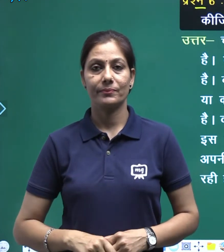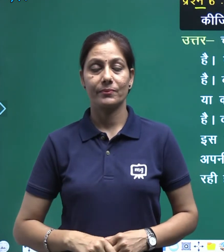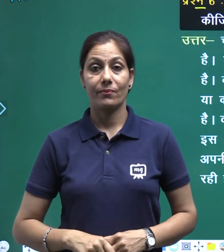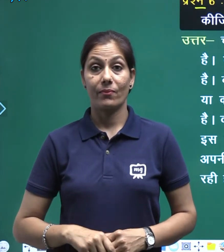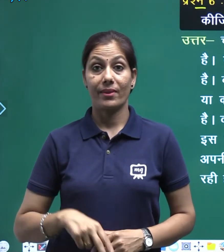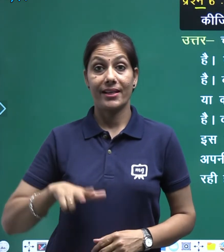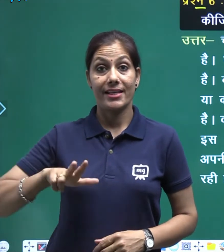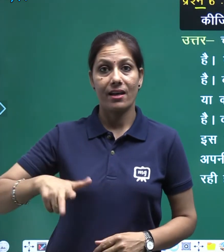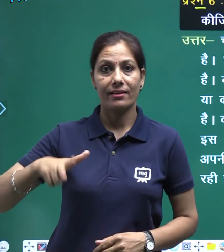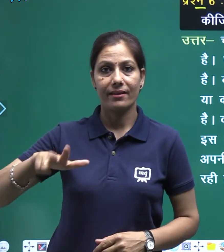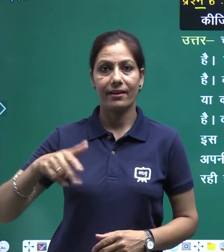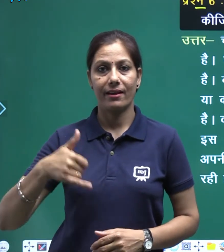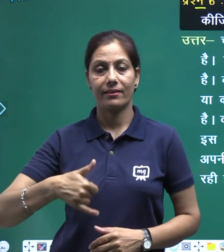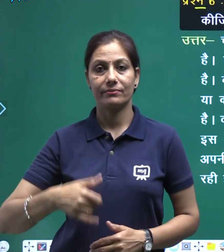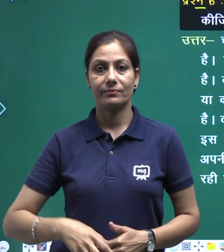नटखट है,